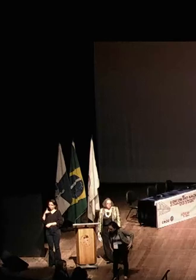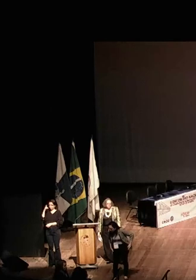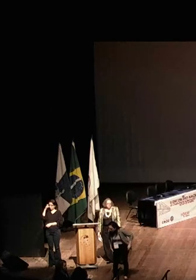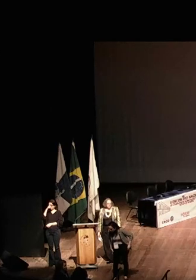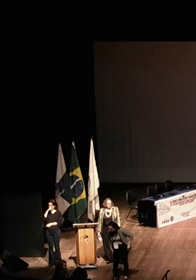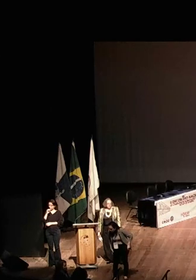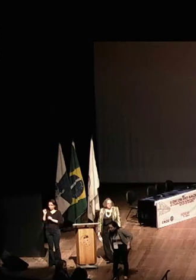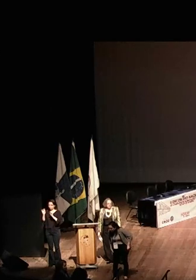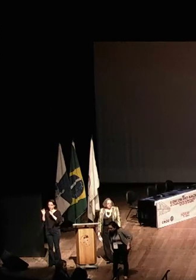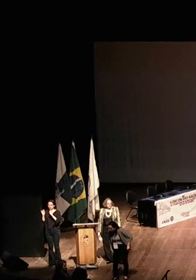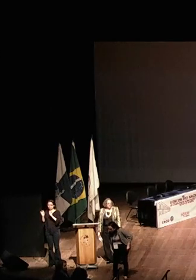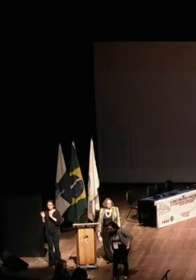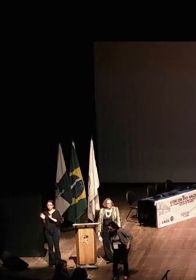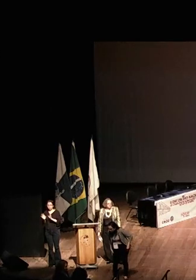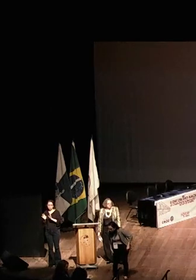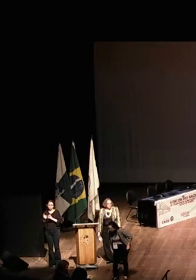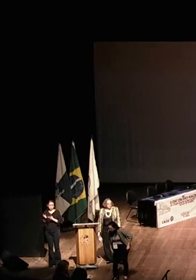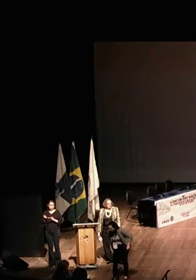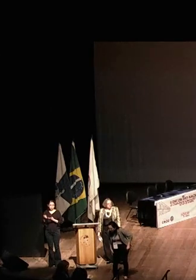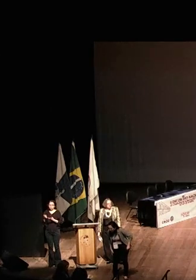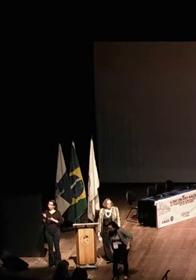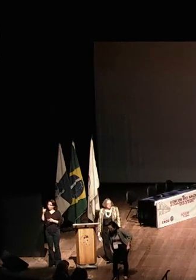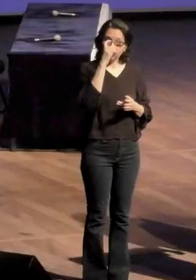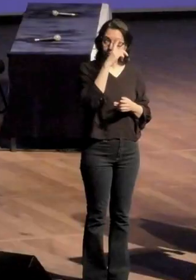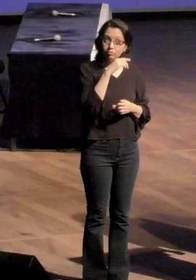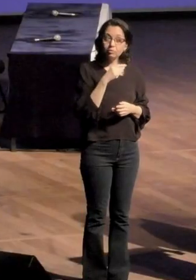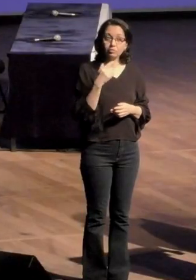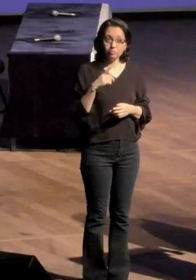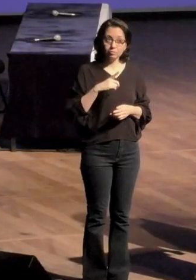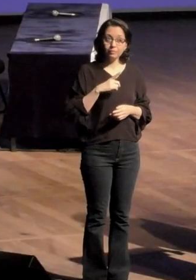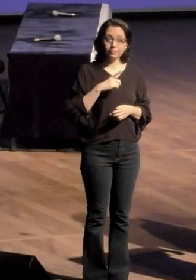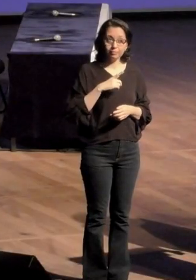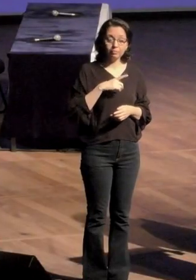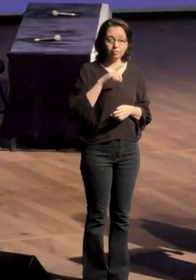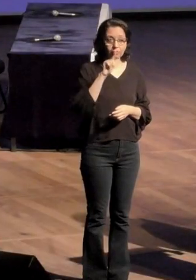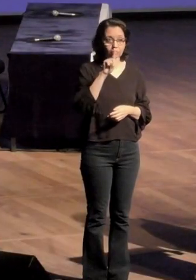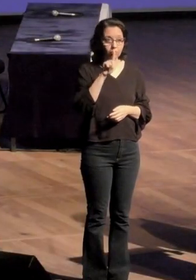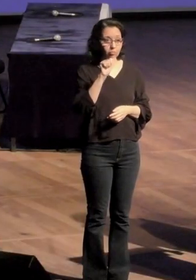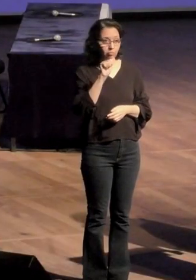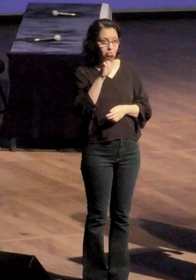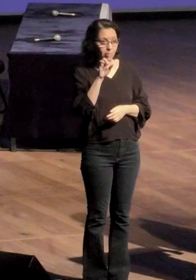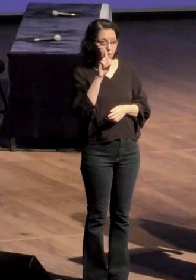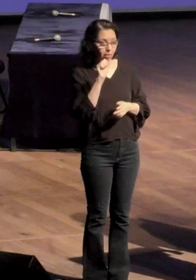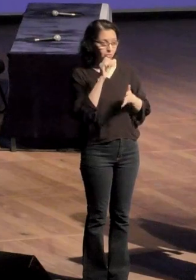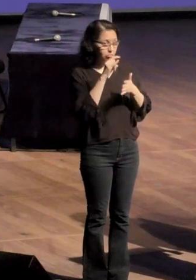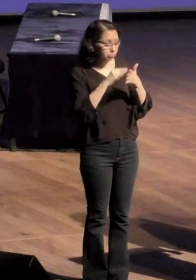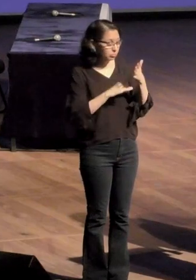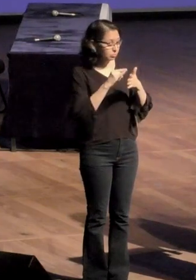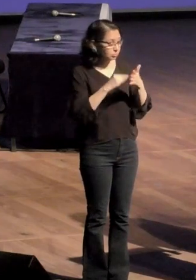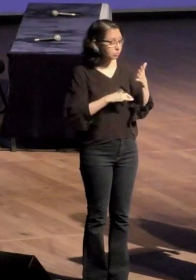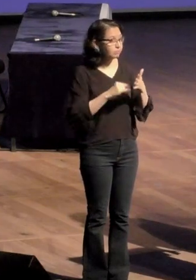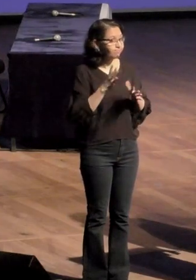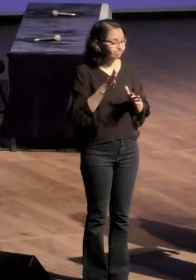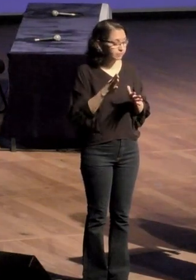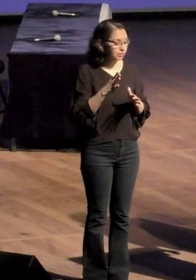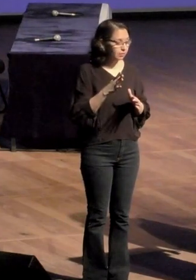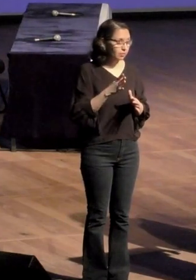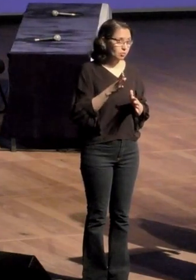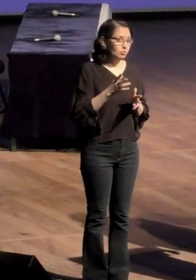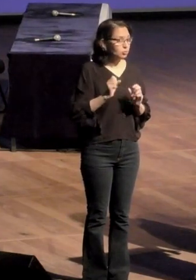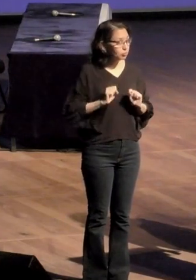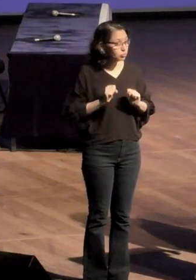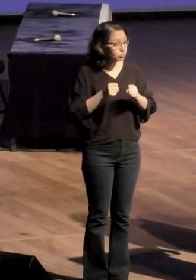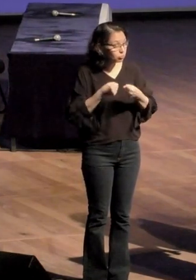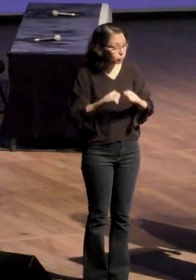a gente sabe que isso não é simples e interceptoriedade que é importantíssima e Infelizmente nem sempre acontece apesar dos esforços